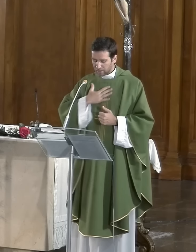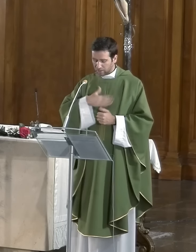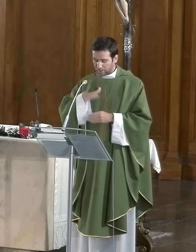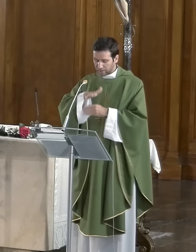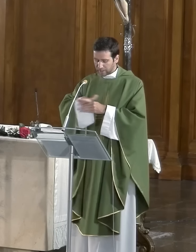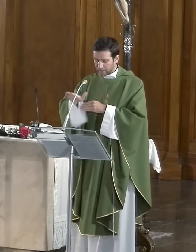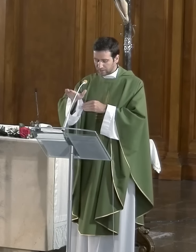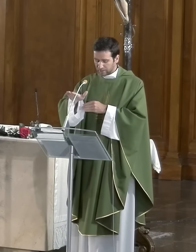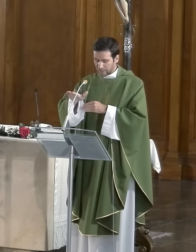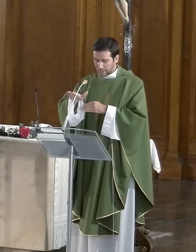gozo eterno